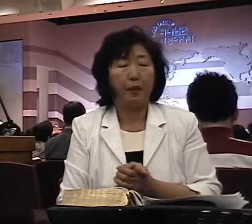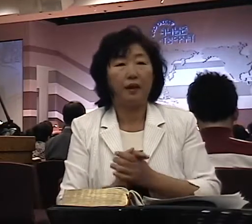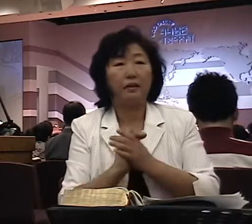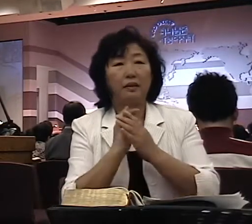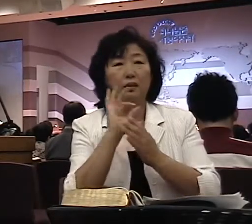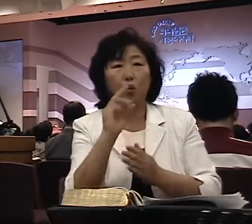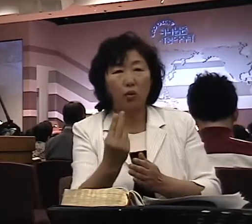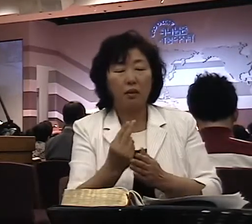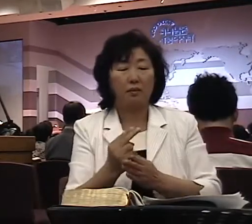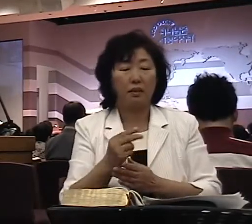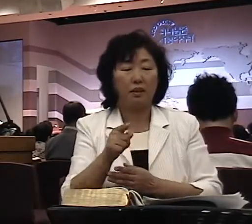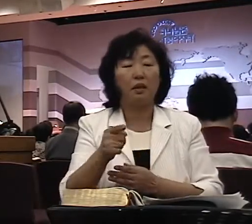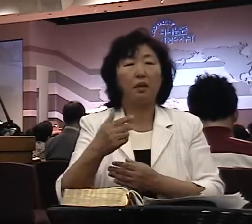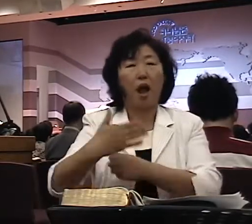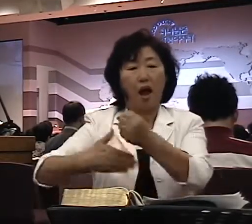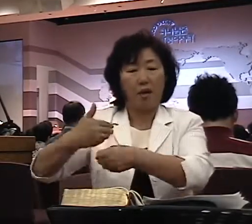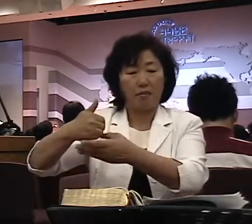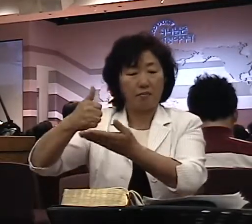요셉은 그러한 하나님을